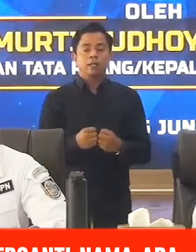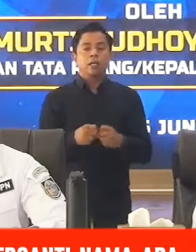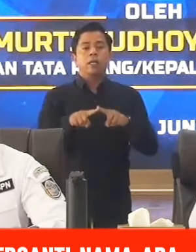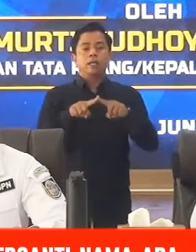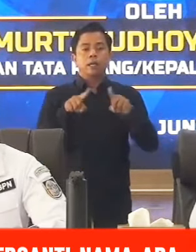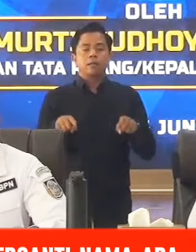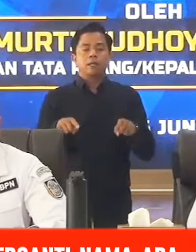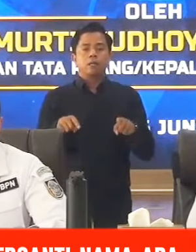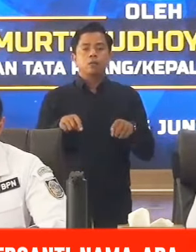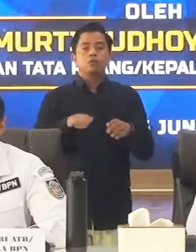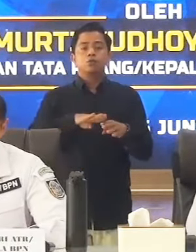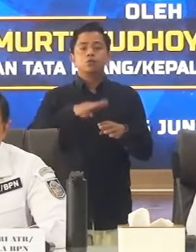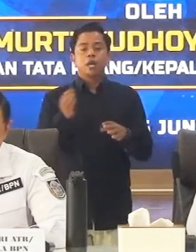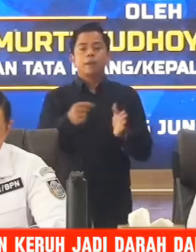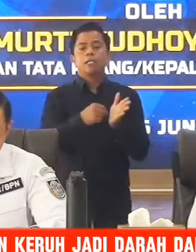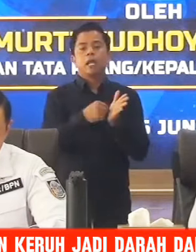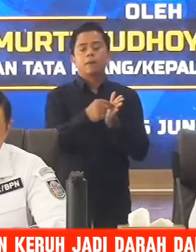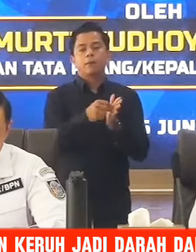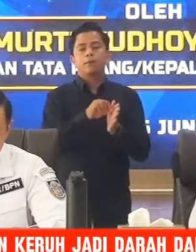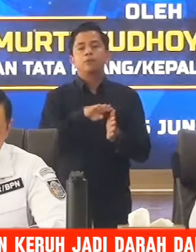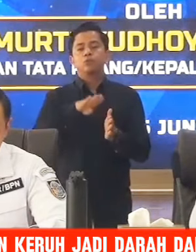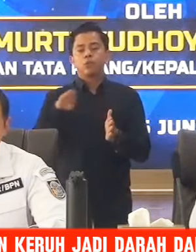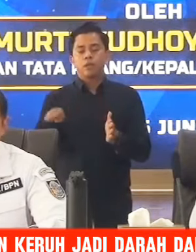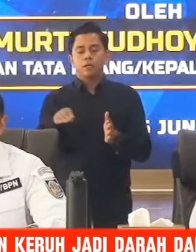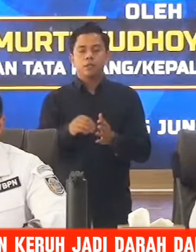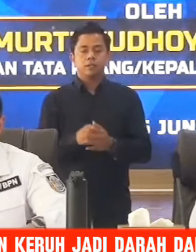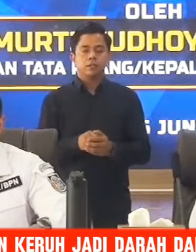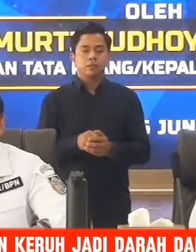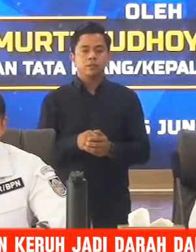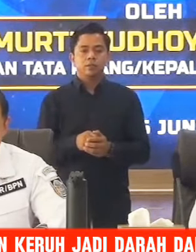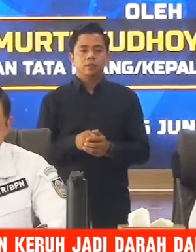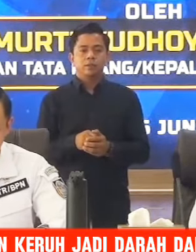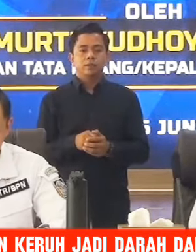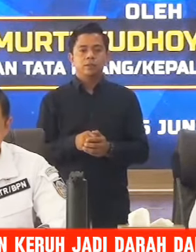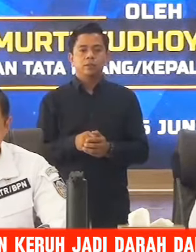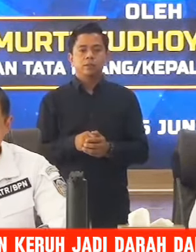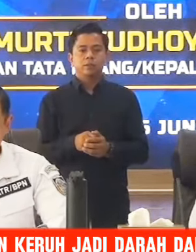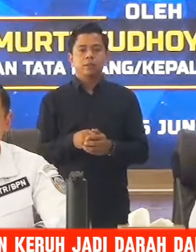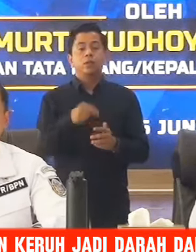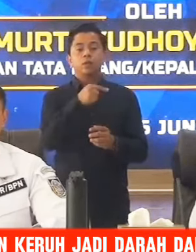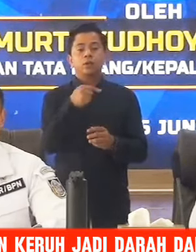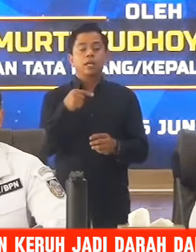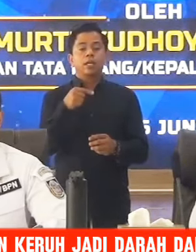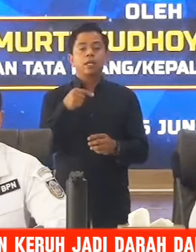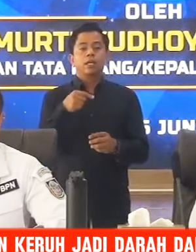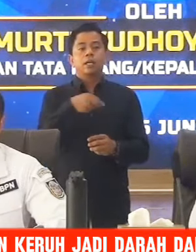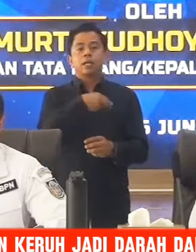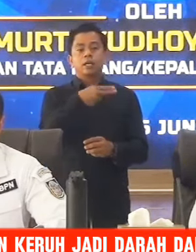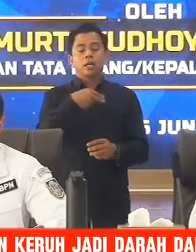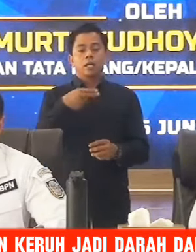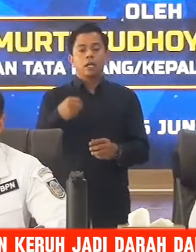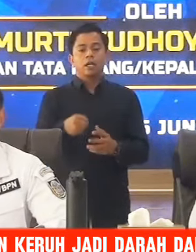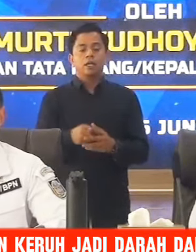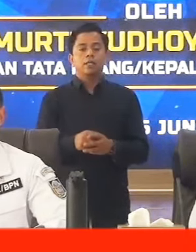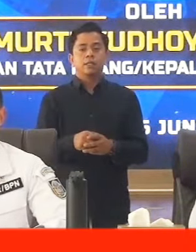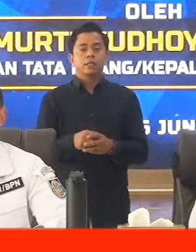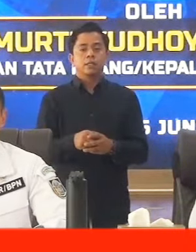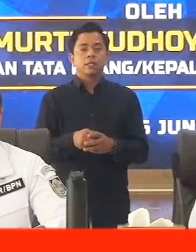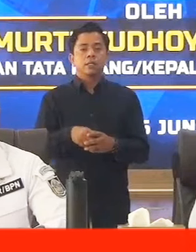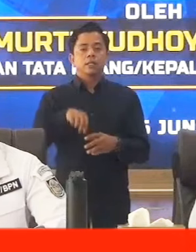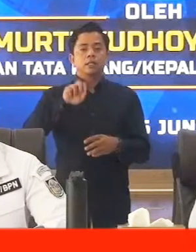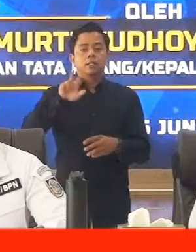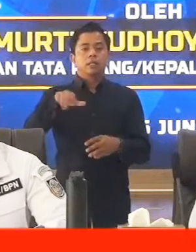nama. Atas pengungkapan kasus ini, kami telah berhasil menyelamatkan kerugian negara dan masyarakat sebesar kurang lebih